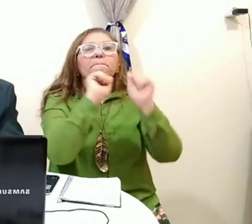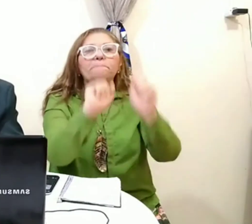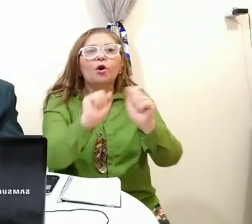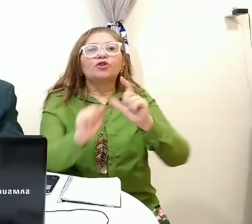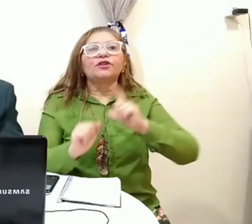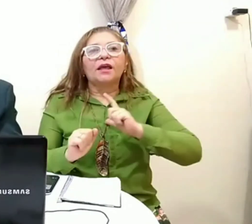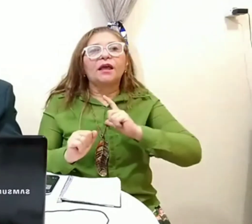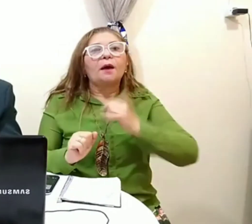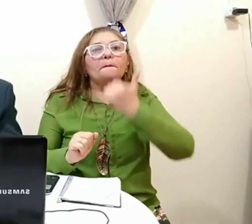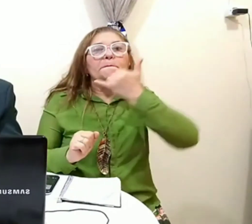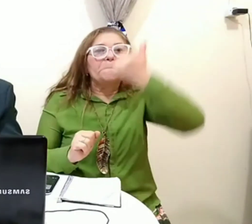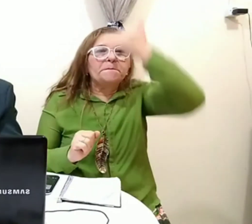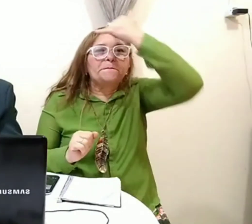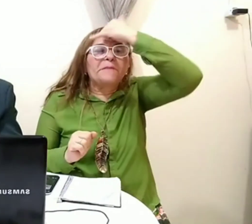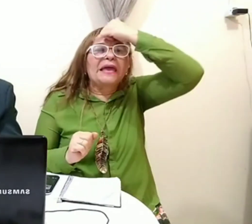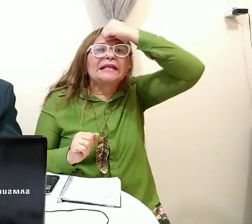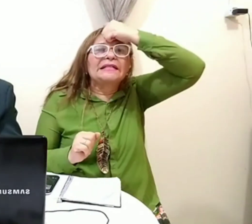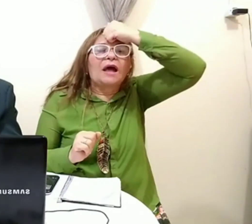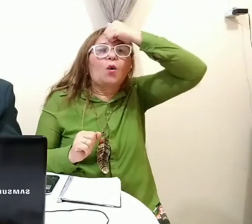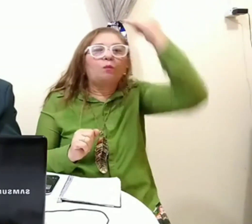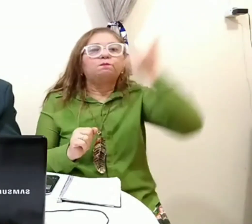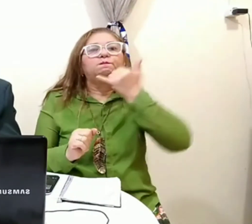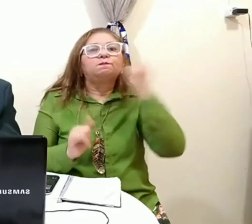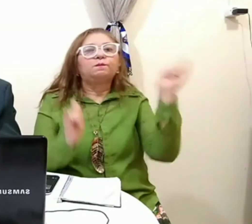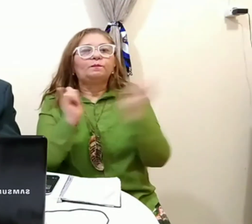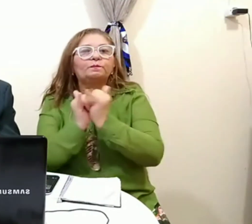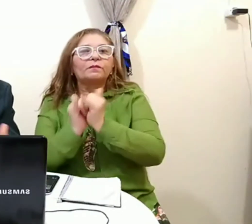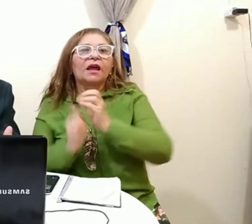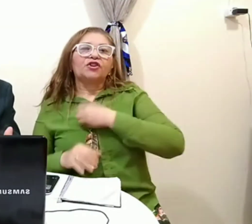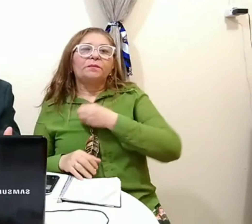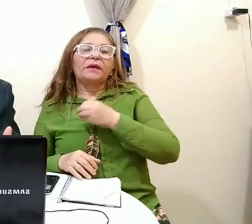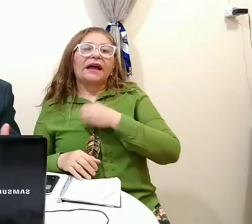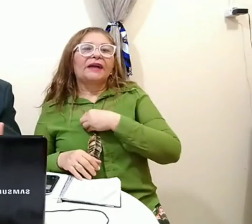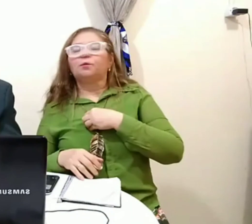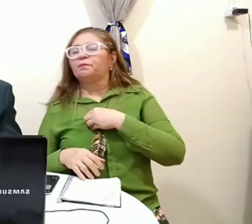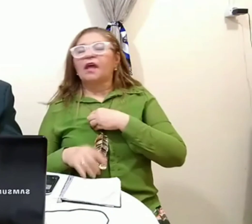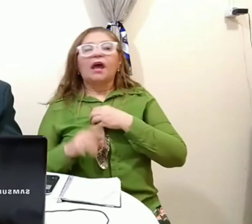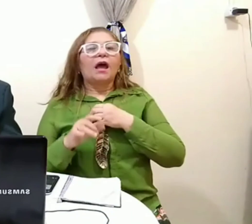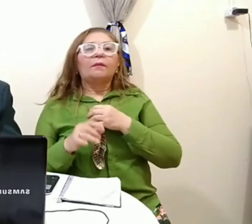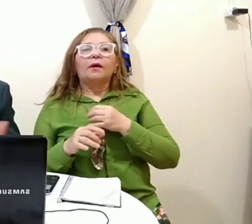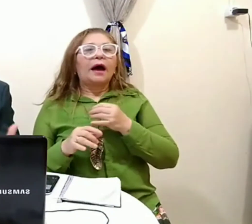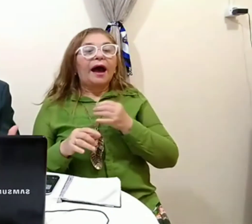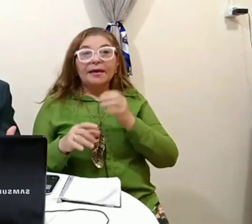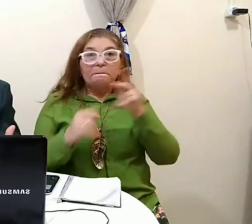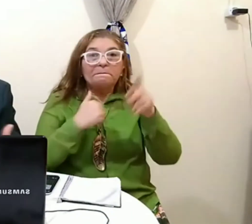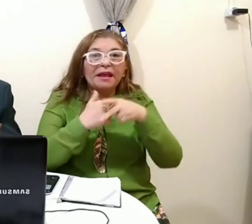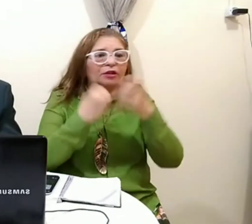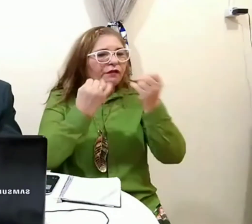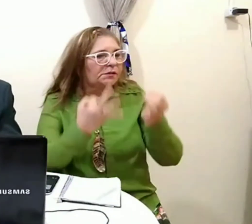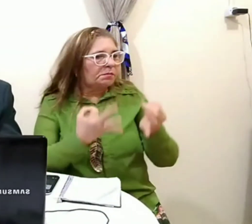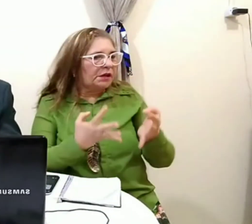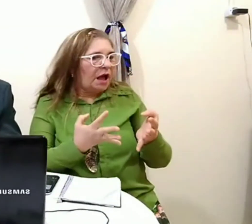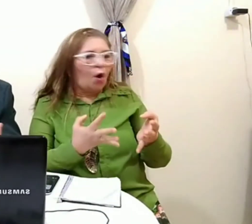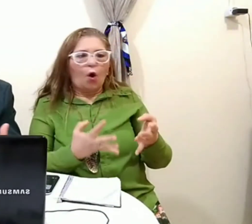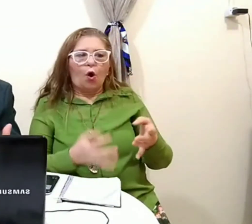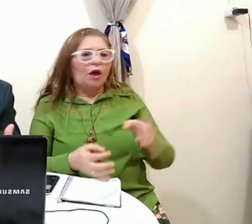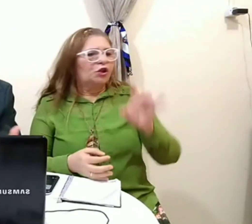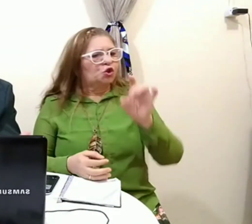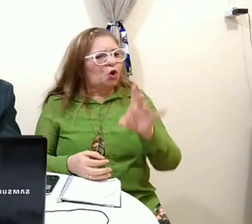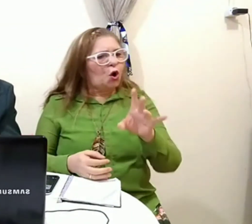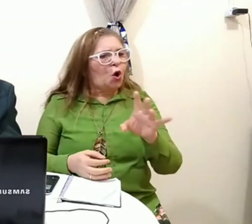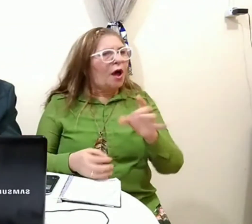está dizendo, não é necessário somente temer a Deus, ter piedade, dar esmolas